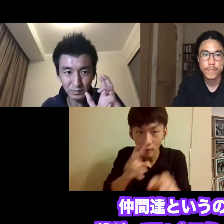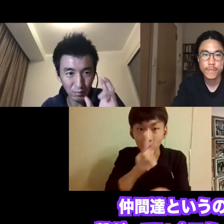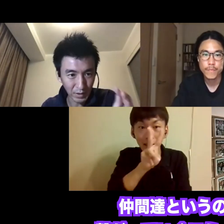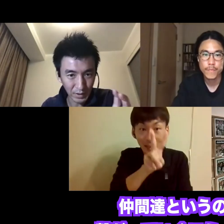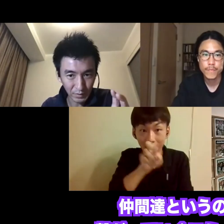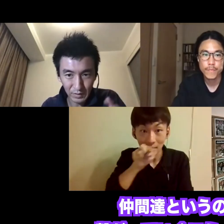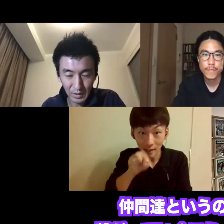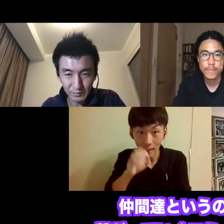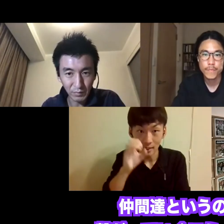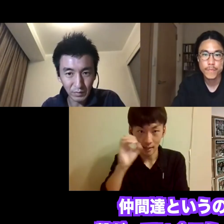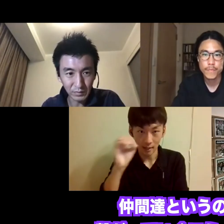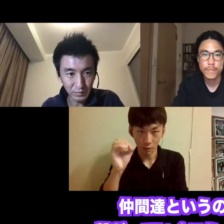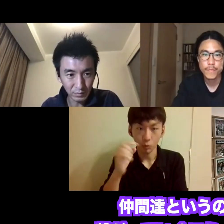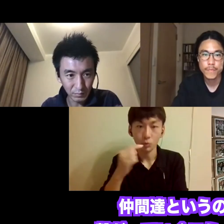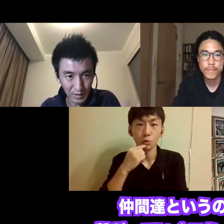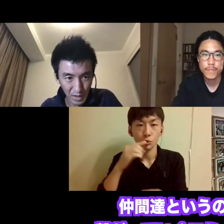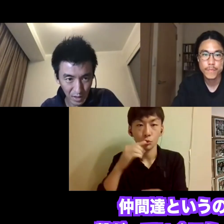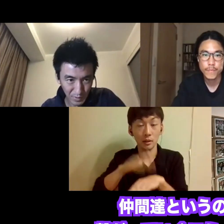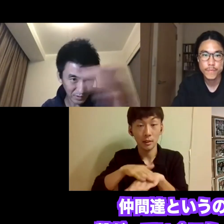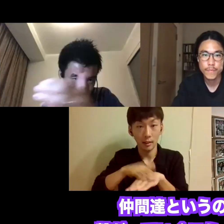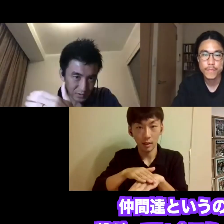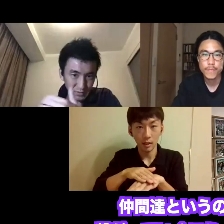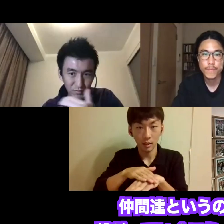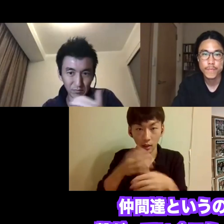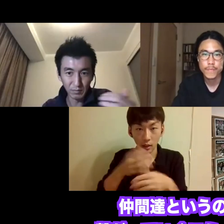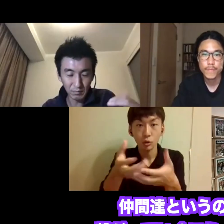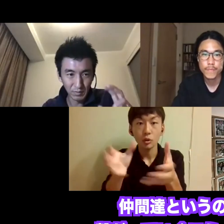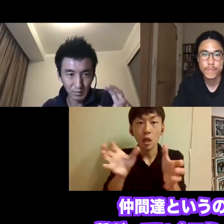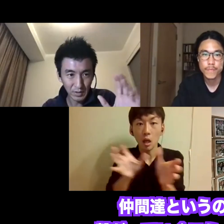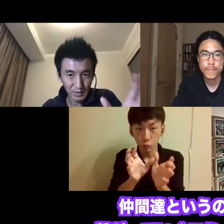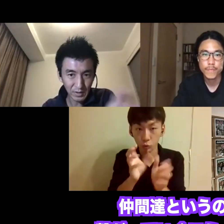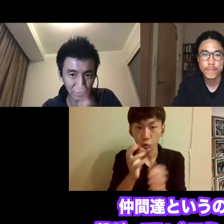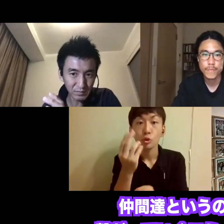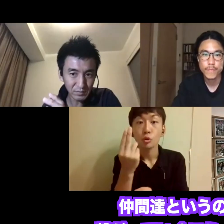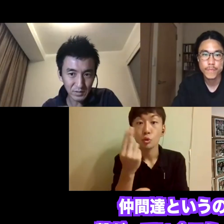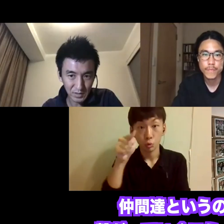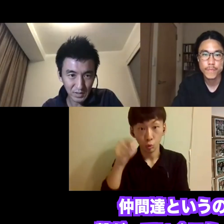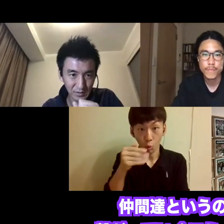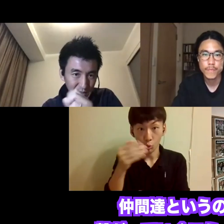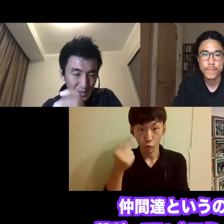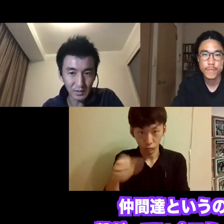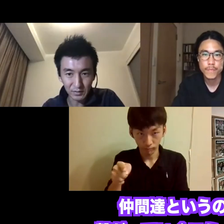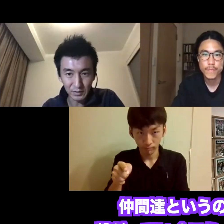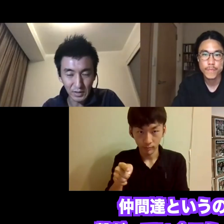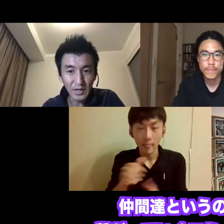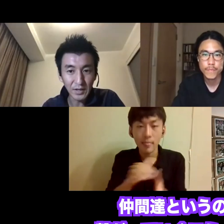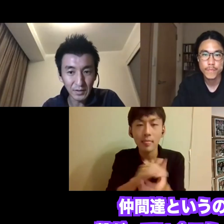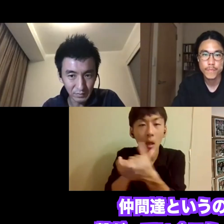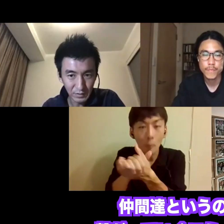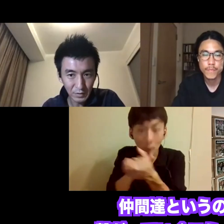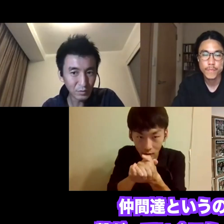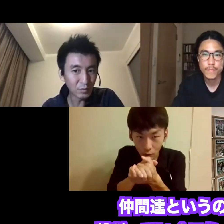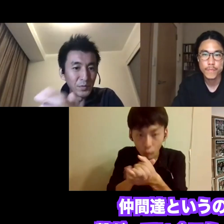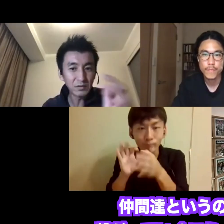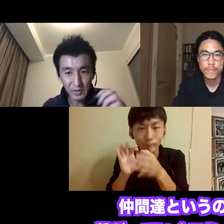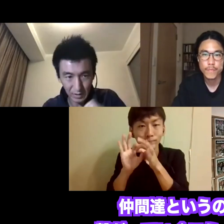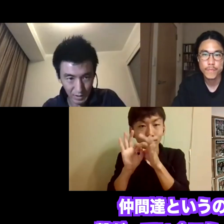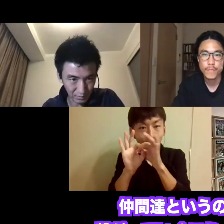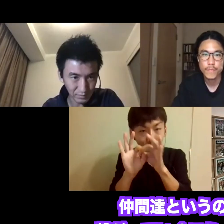今回のクラブトークンというのは仲間達っていうのを継続して繋がっていられるコミュニティなんですと